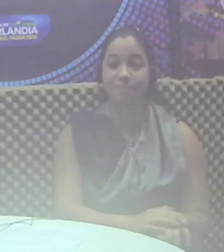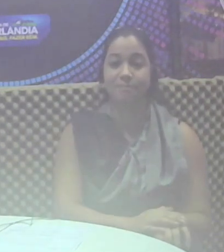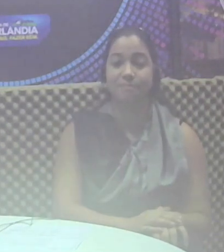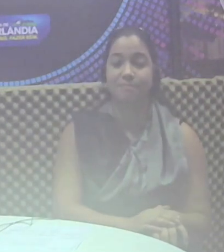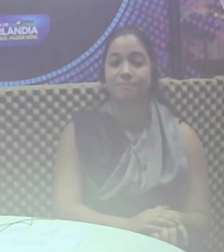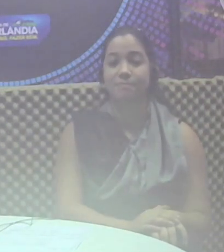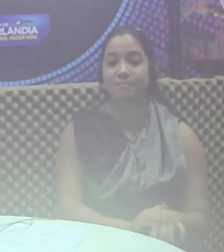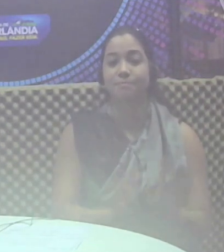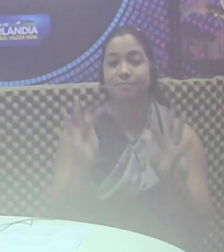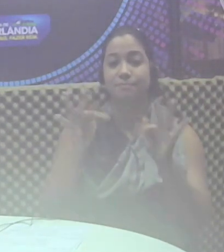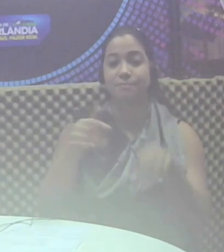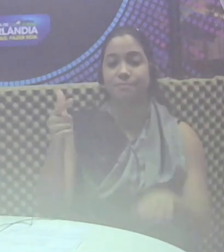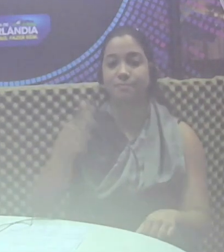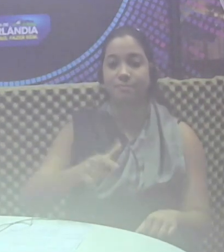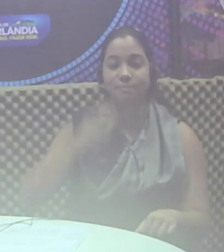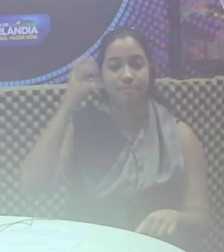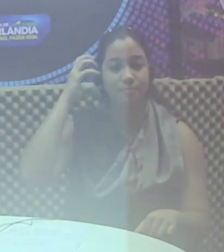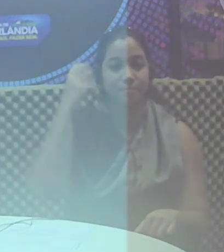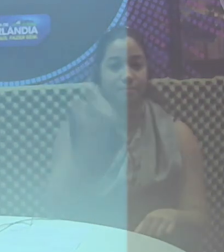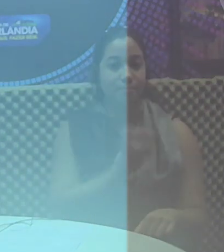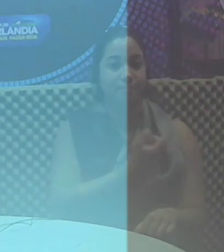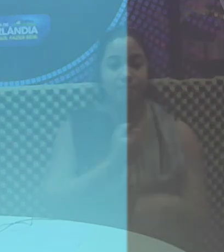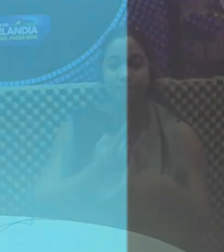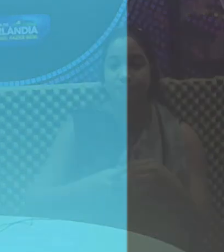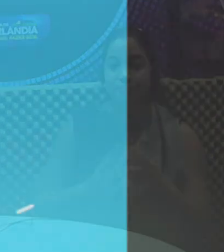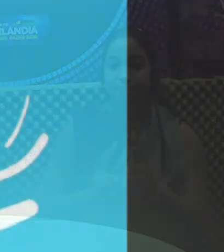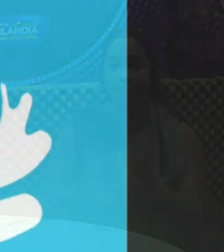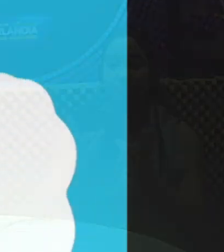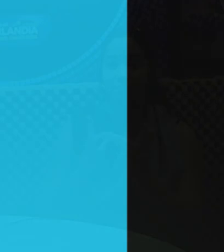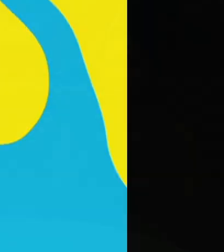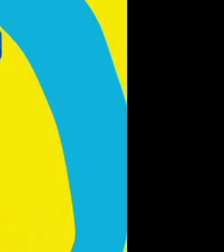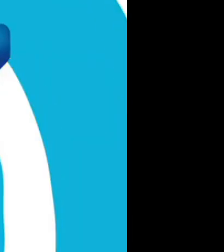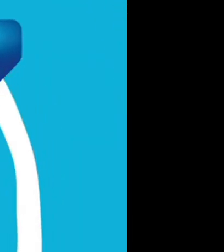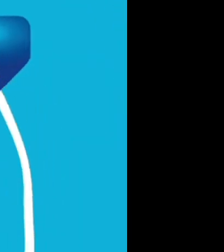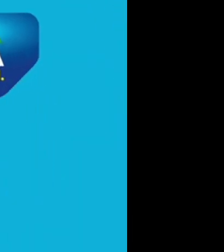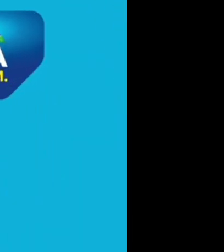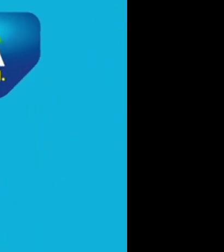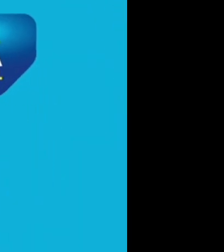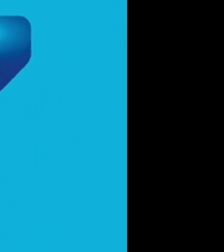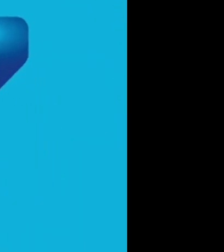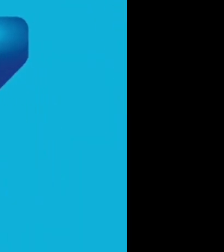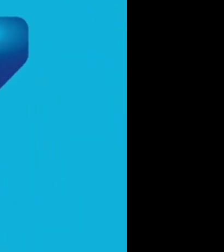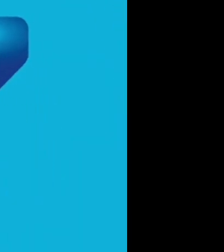próxima. Fica por aqui mais uma edição do programa da Rádio Nossa Cidade.